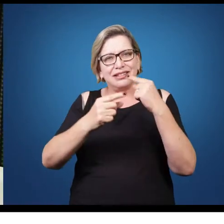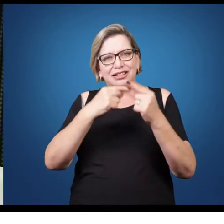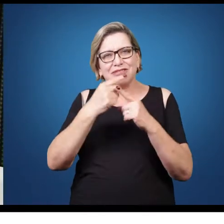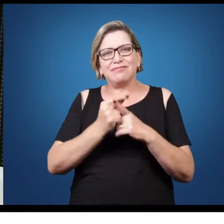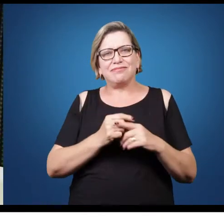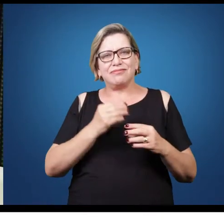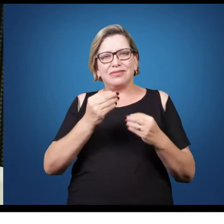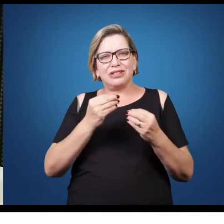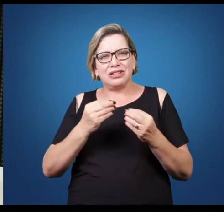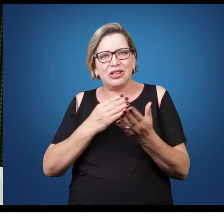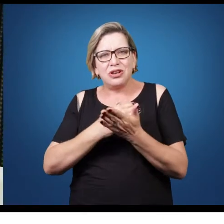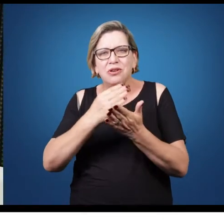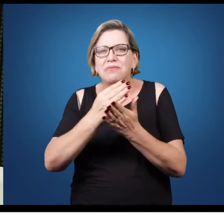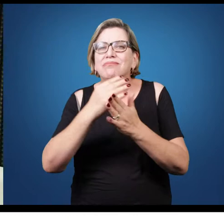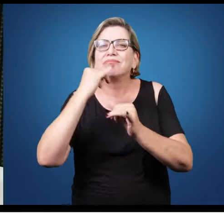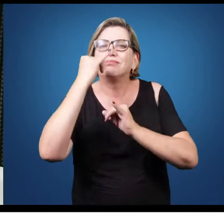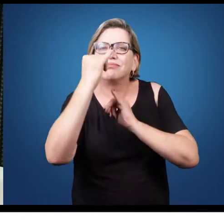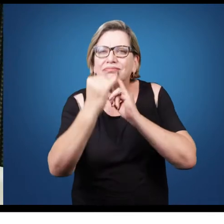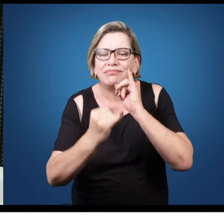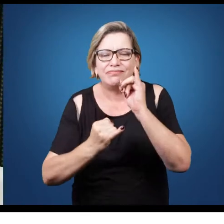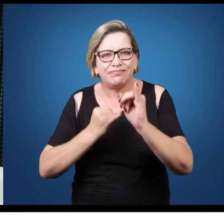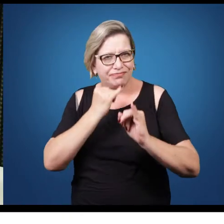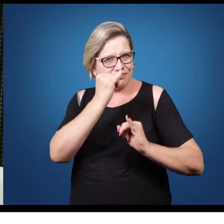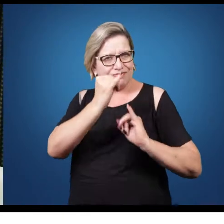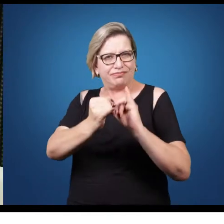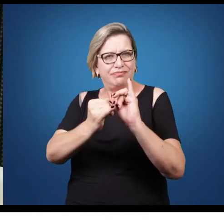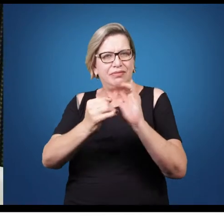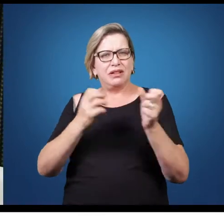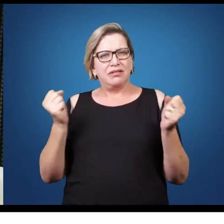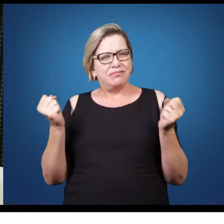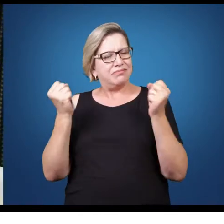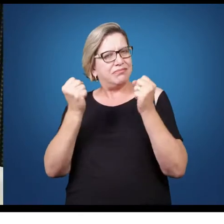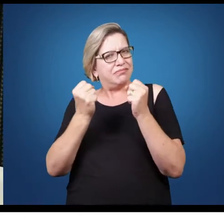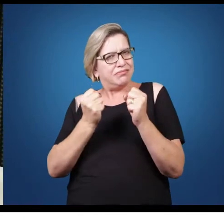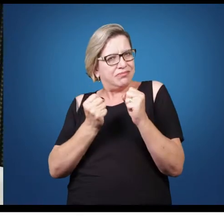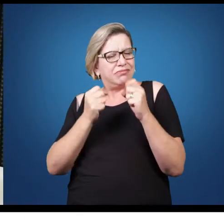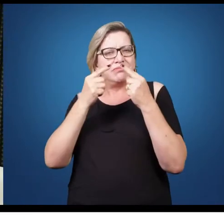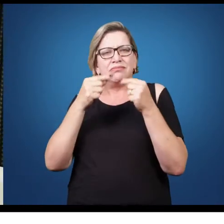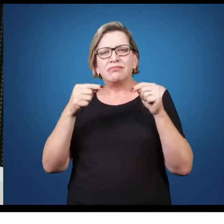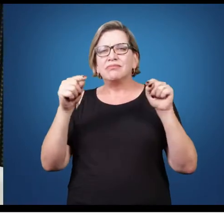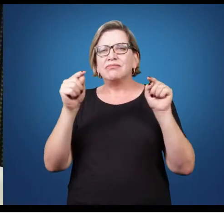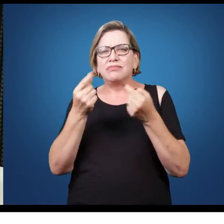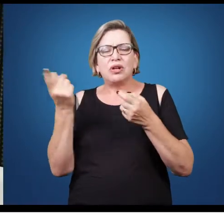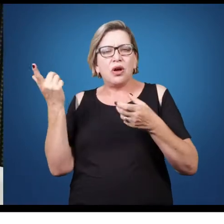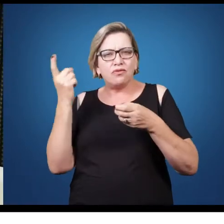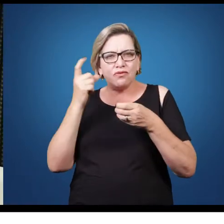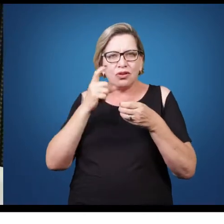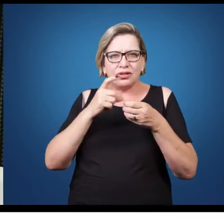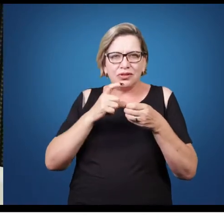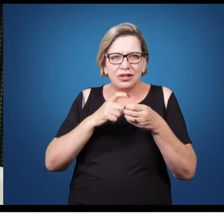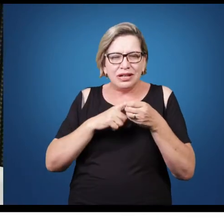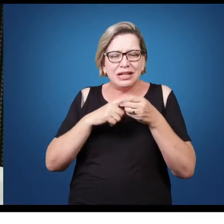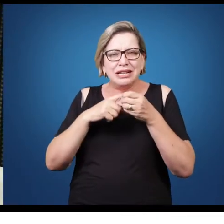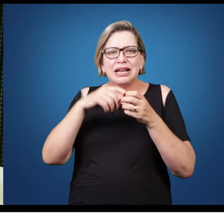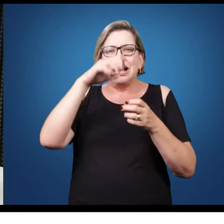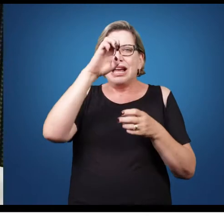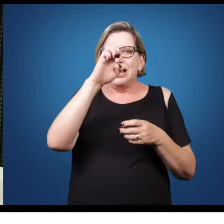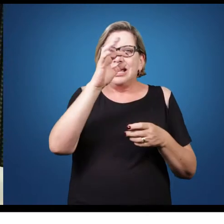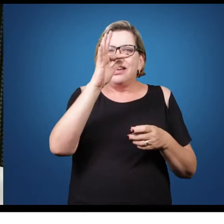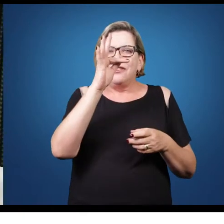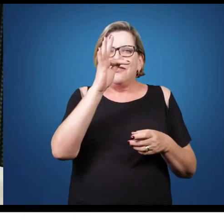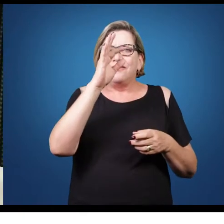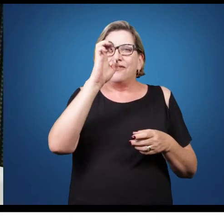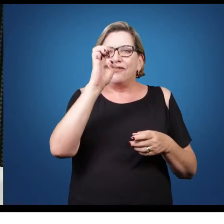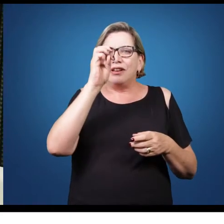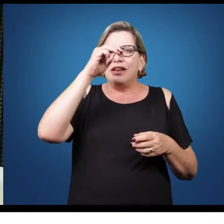do advento da internet é isso o que possibilitou que a música voltasse a ser uma coisa efêmera um arquivo o abstrato